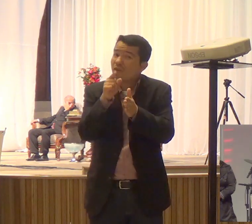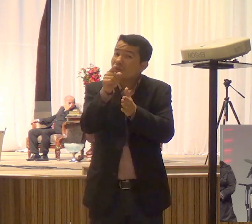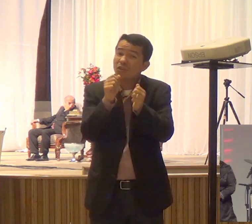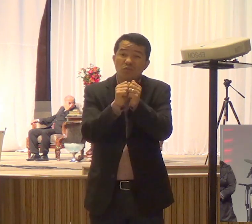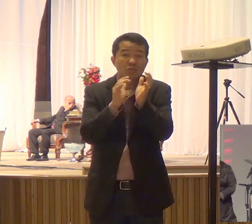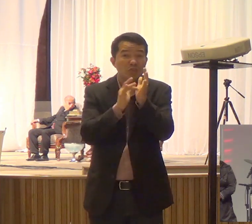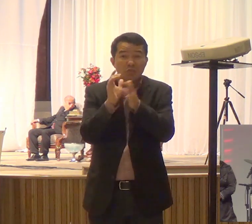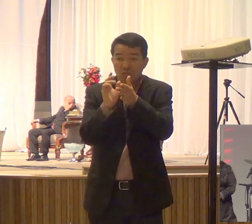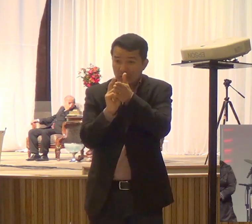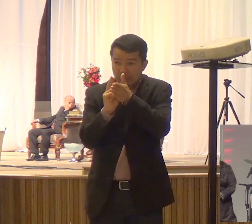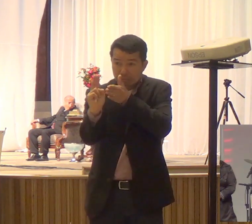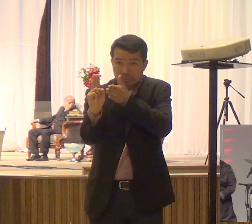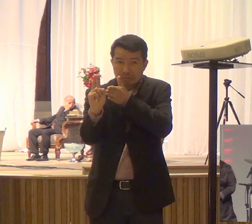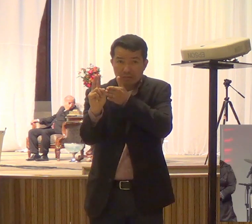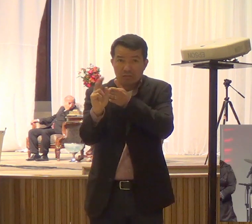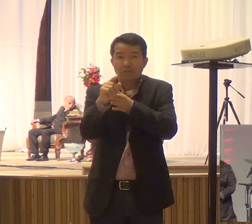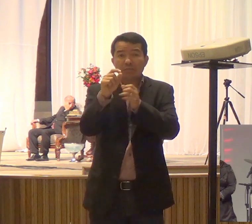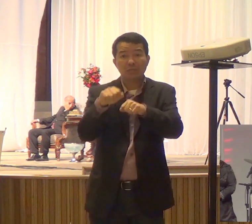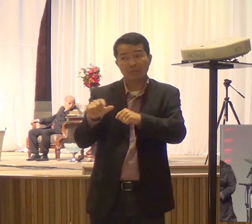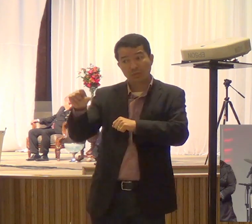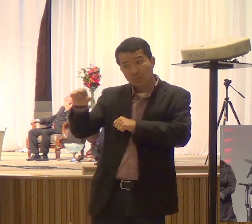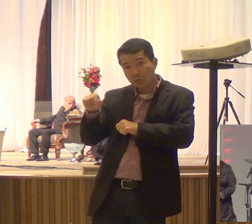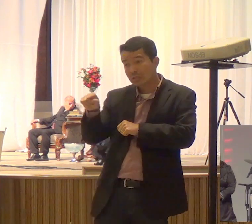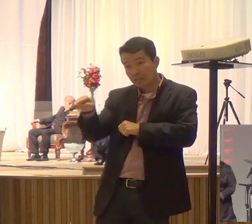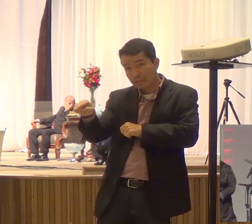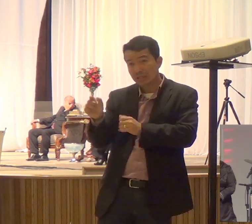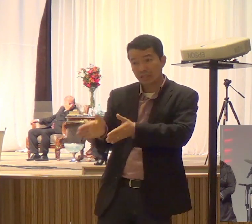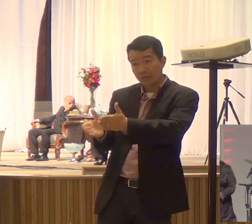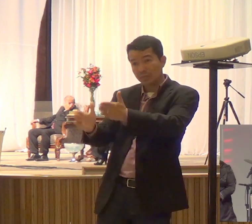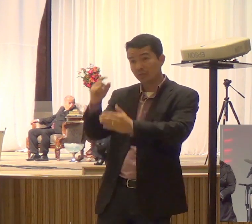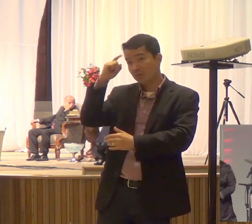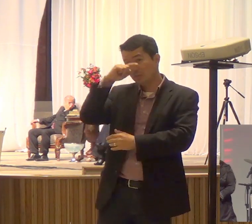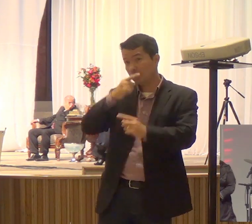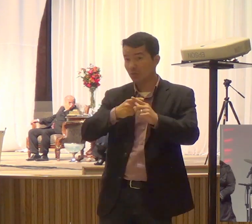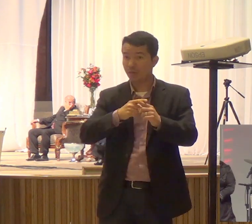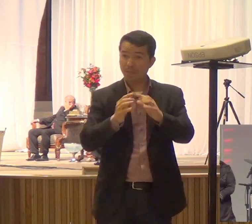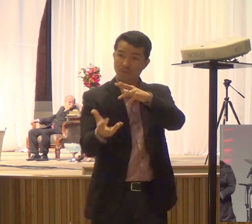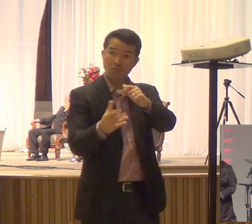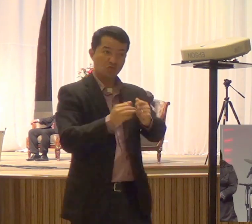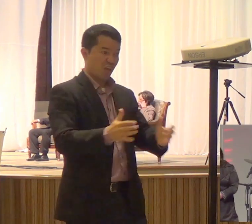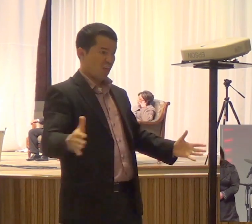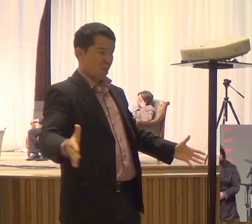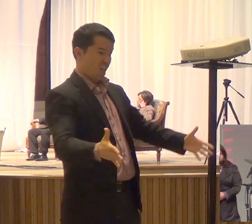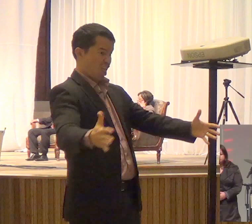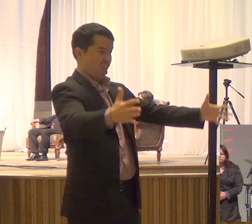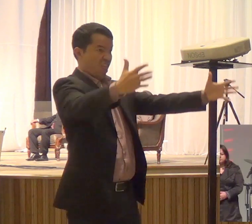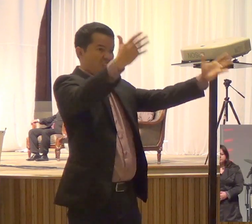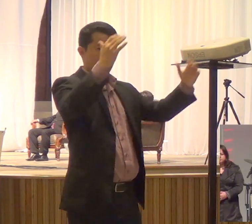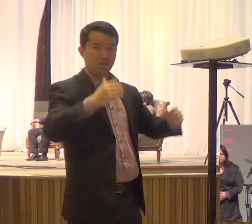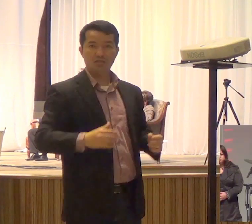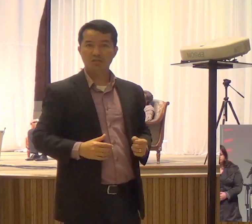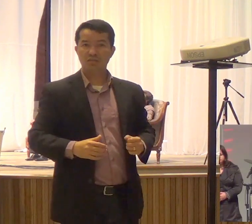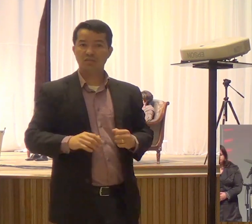você não vai conseguir. Você precisa optar. Se tem gente nessa noite aqui que sente que está queimada,